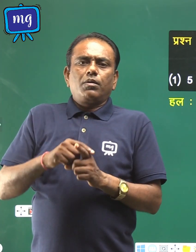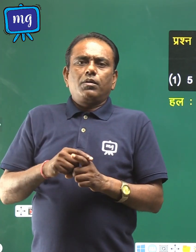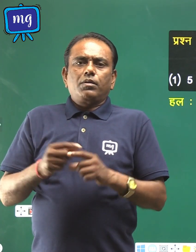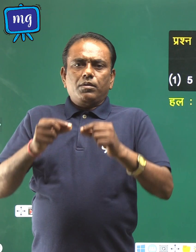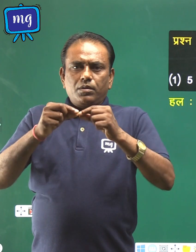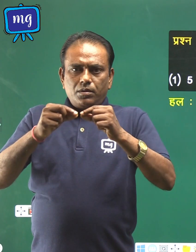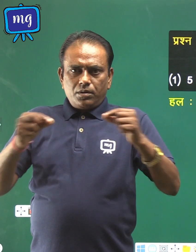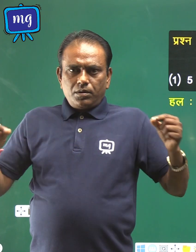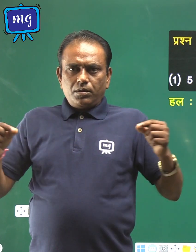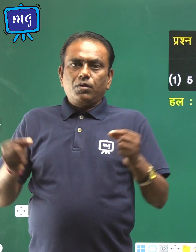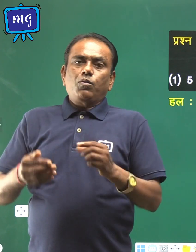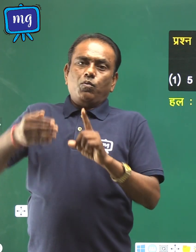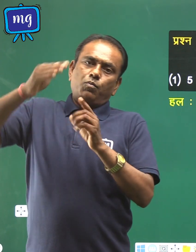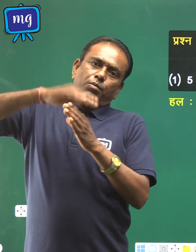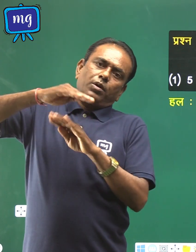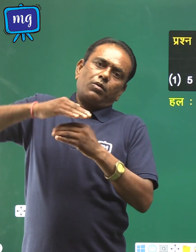रेखाखंड के ऊपर